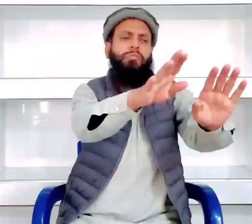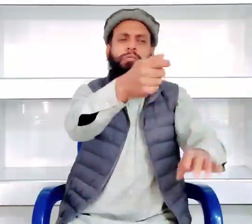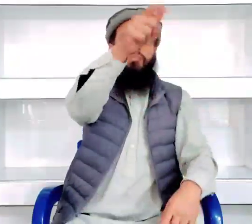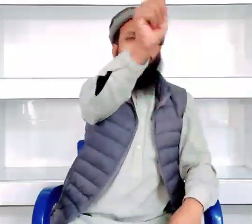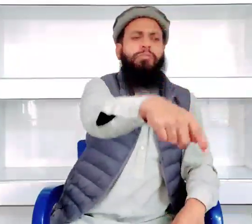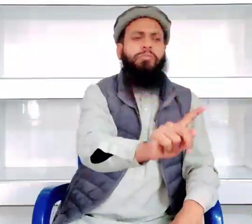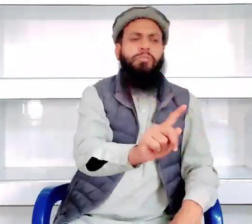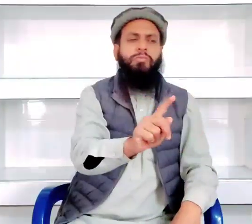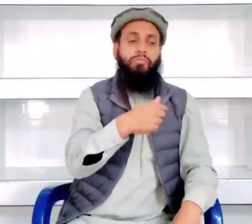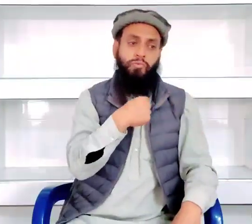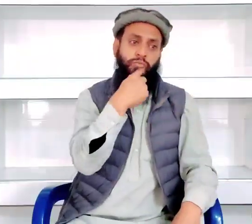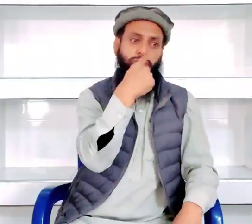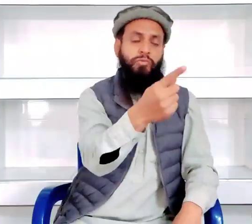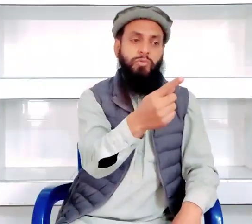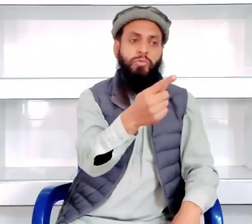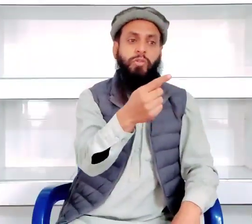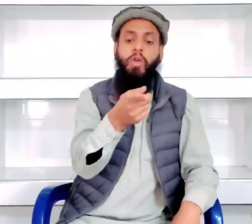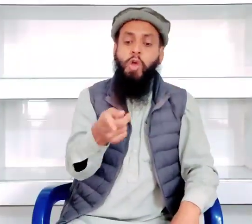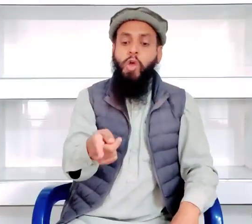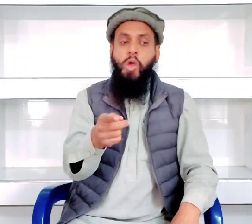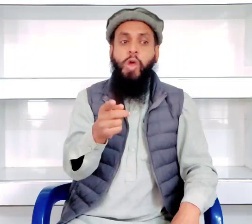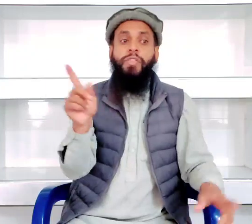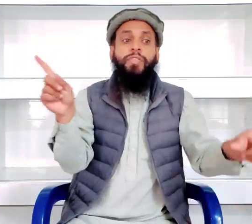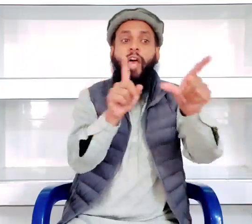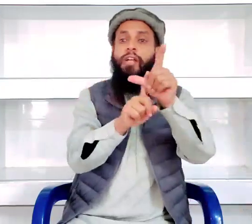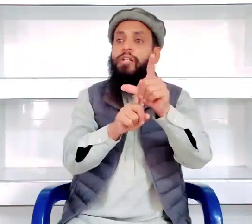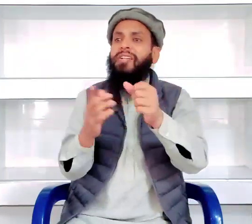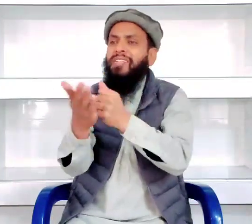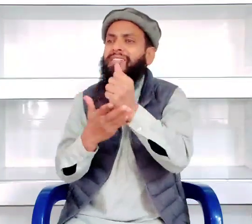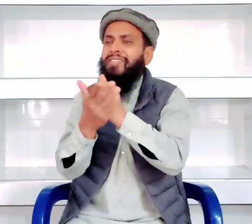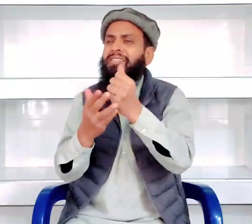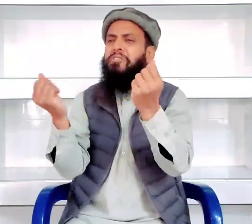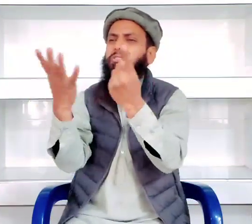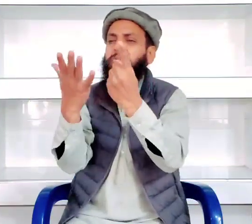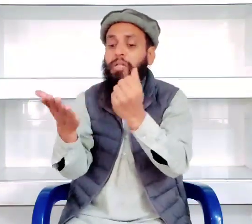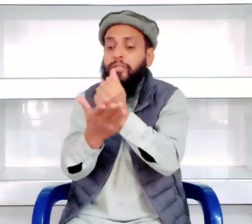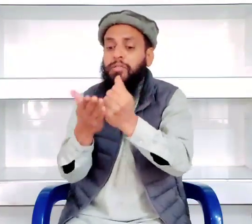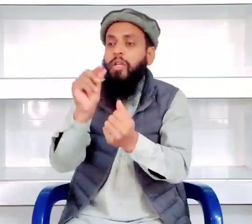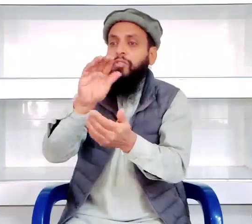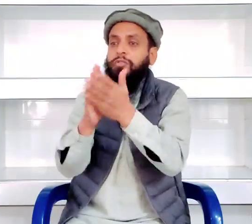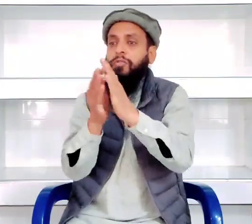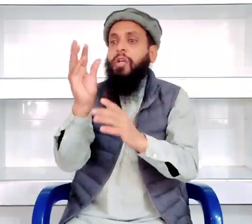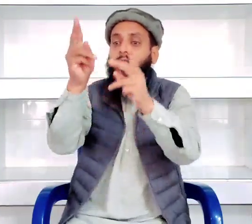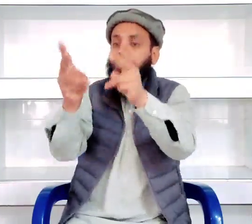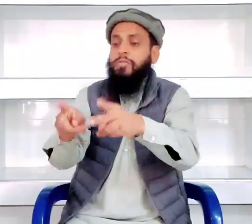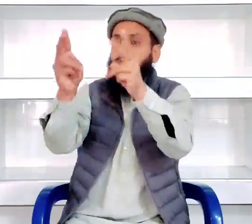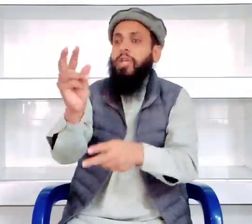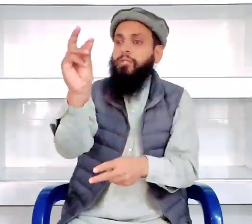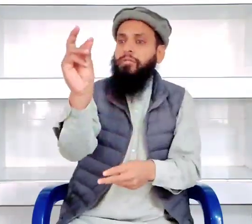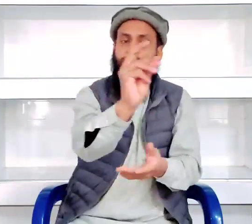بیع مزاونا تے بیع مزاونا تو مزاونا دا کی معنی ہے مزاونا دا معنی ہے کہ پھل دے